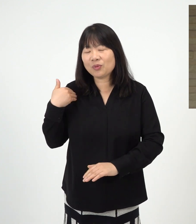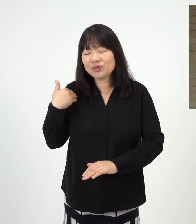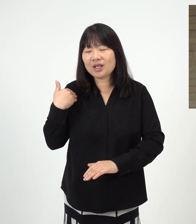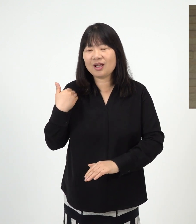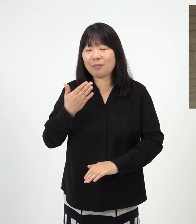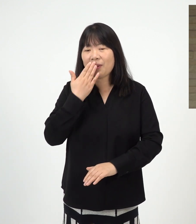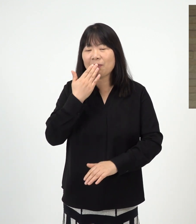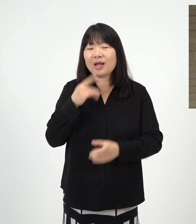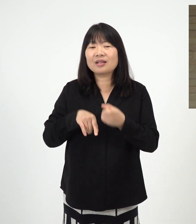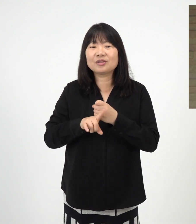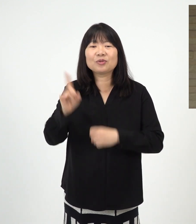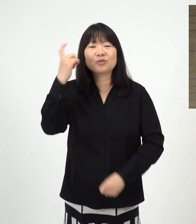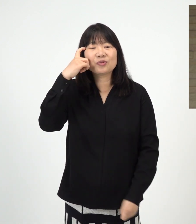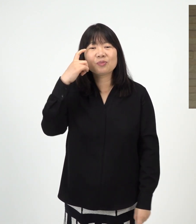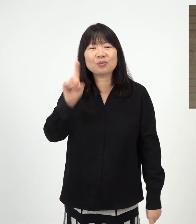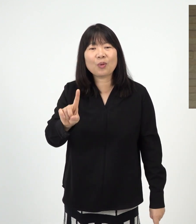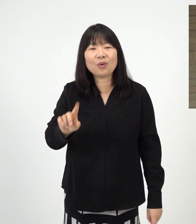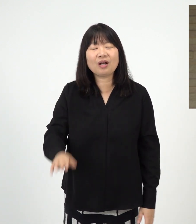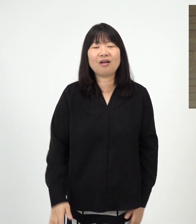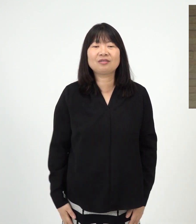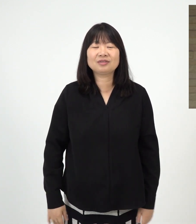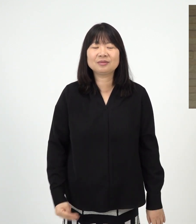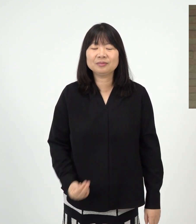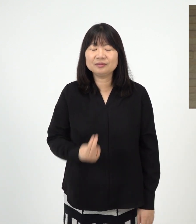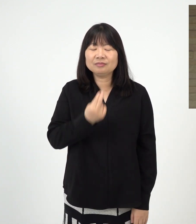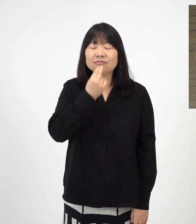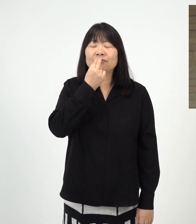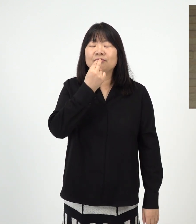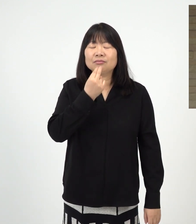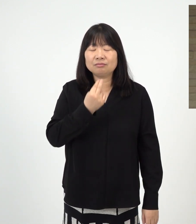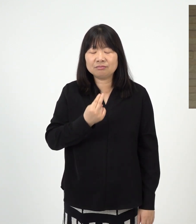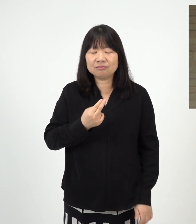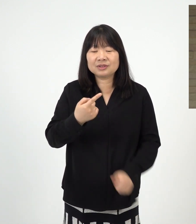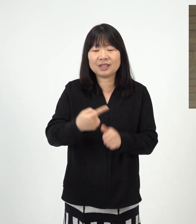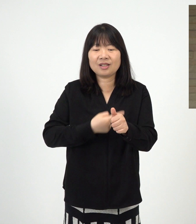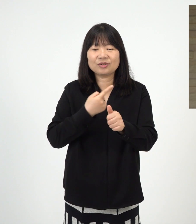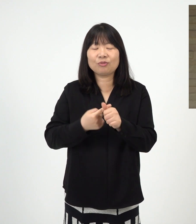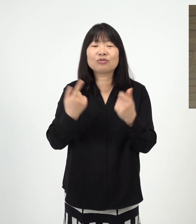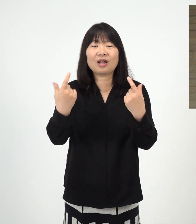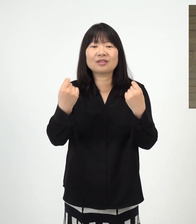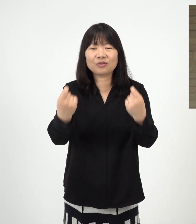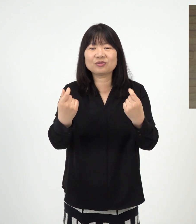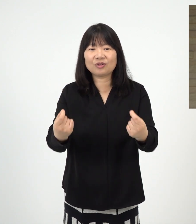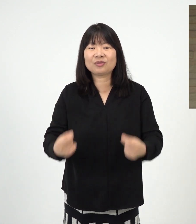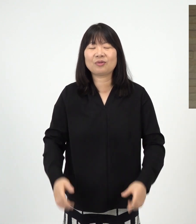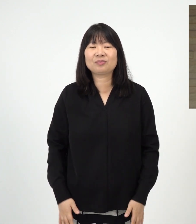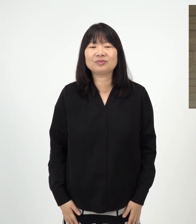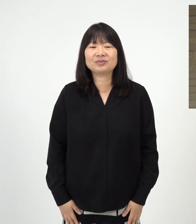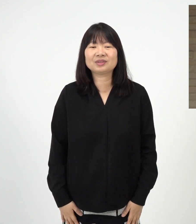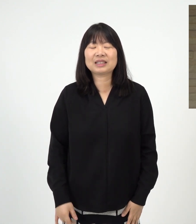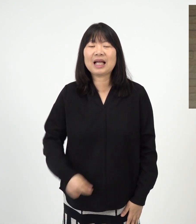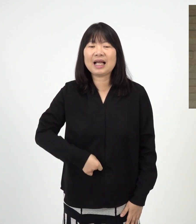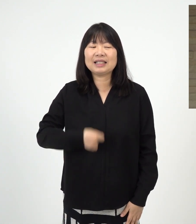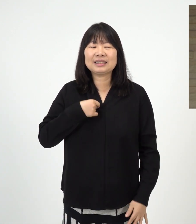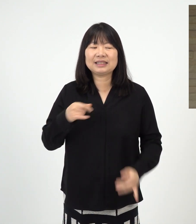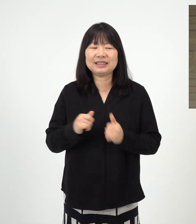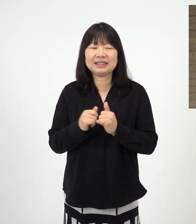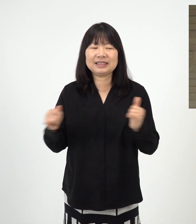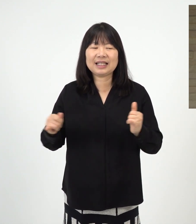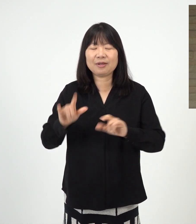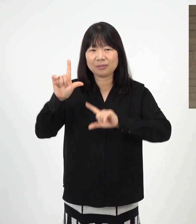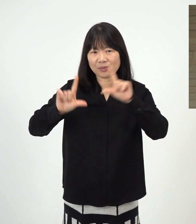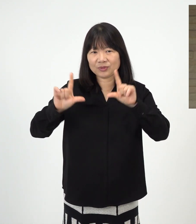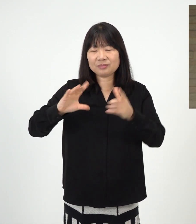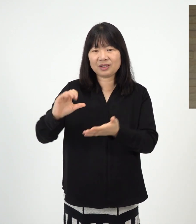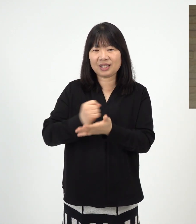했을까요? 숨을 자기도 모르게 쉬듯이 이 사람들은 의인으로서 뭐예요?